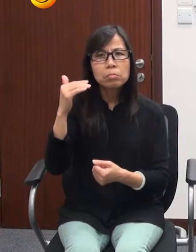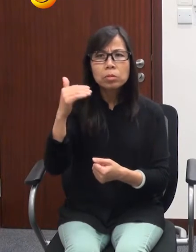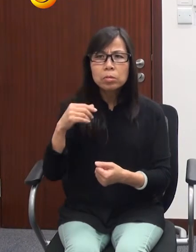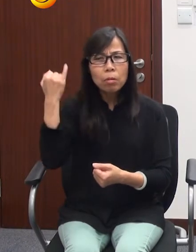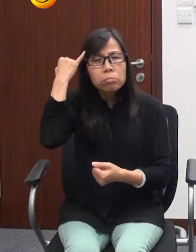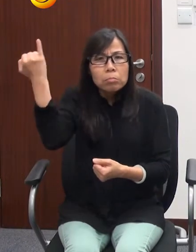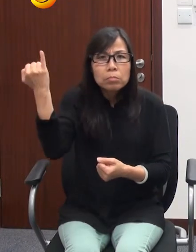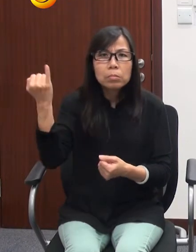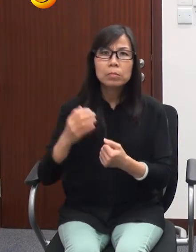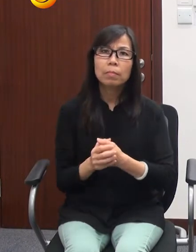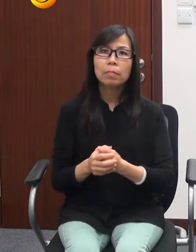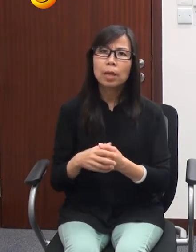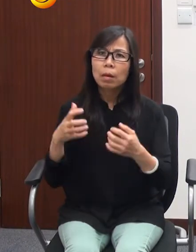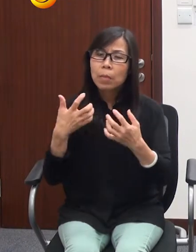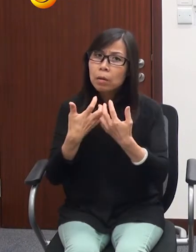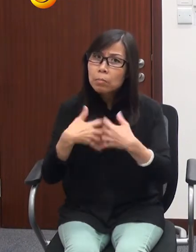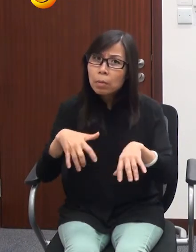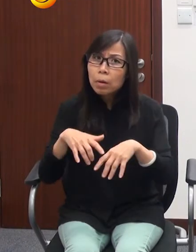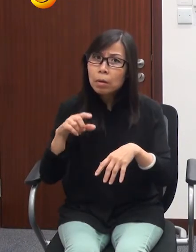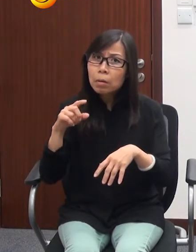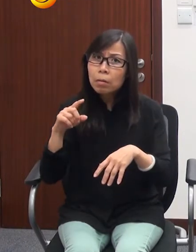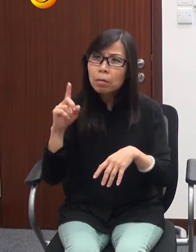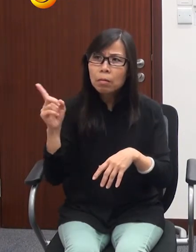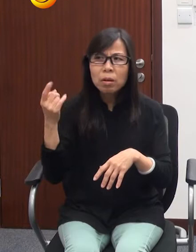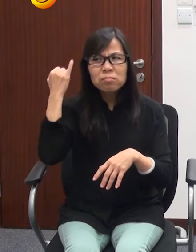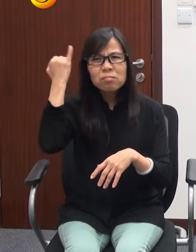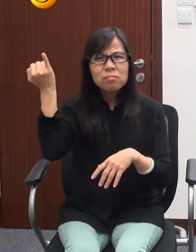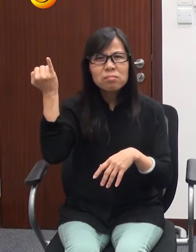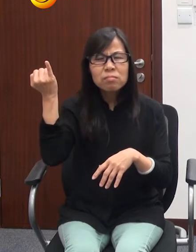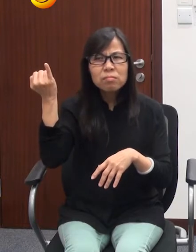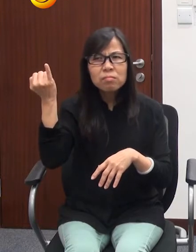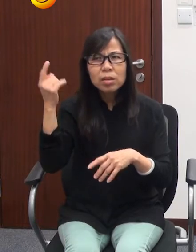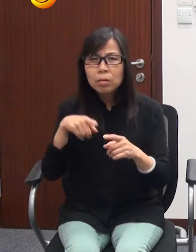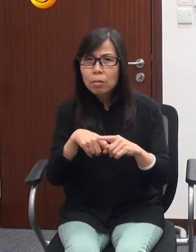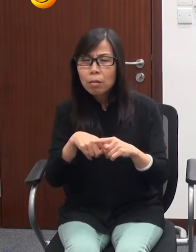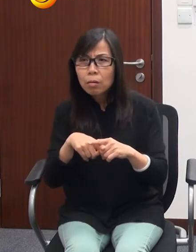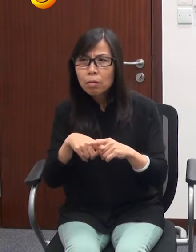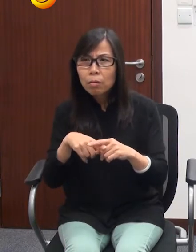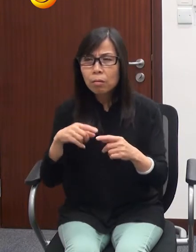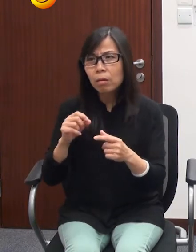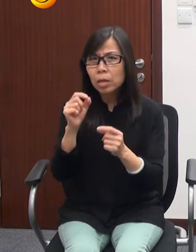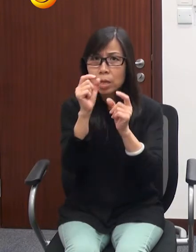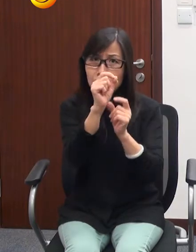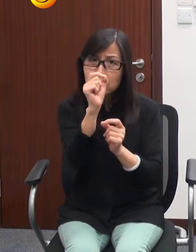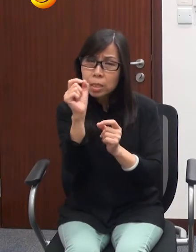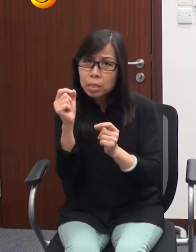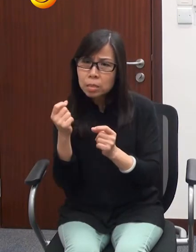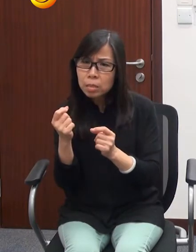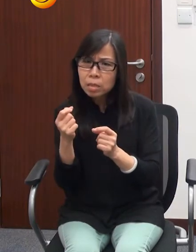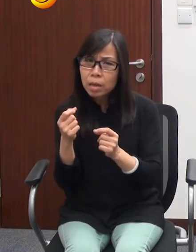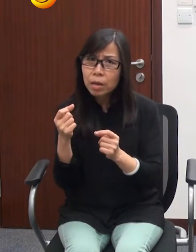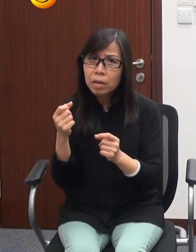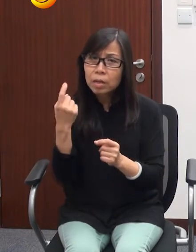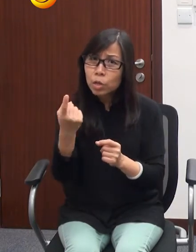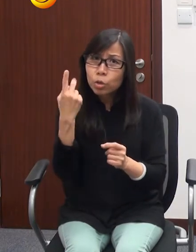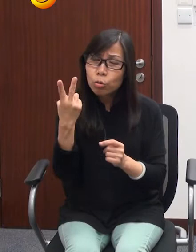真係唔知啦，咁樣係咪真係咁計？咁好似即係影響因子唔係計幾多次喎、啊，即係嗰個唔係你打飛機次數嚟